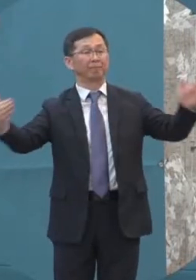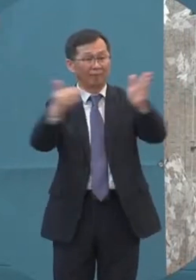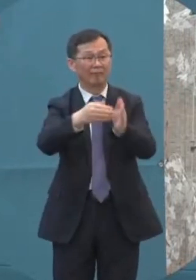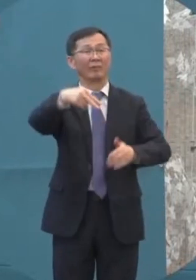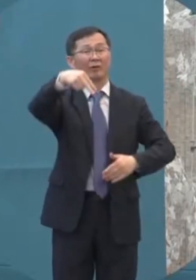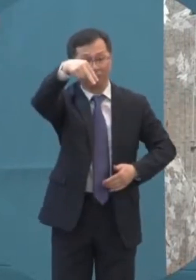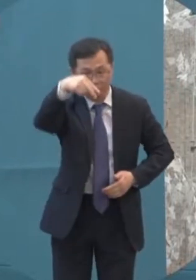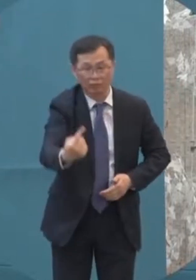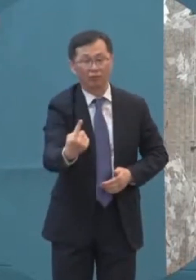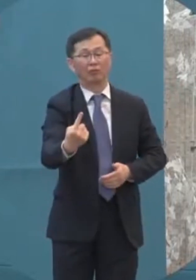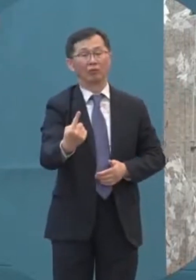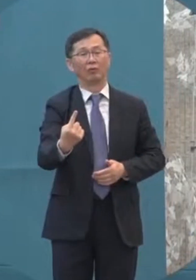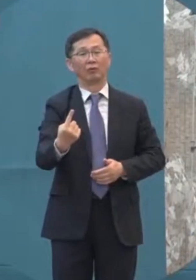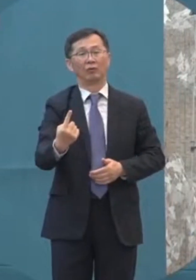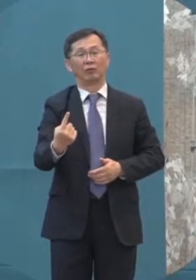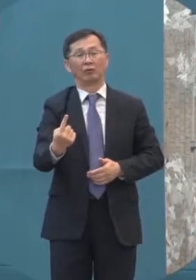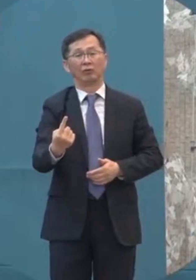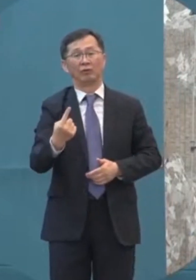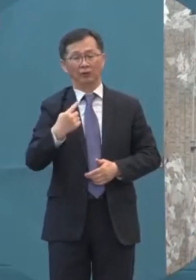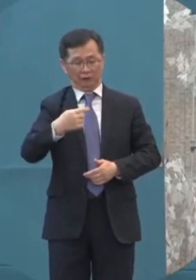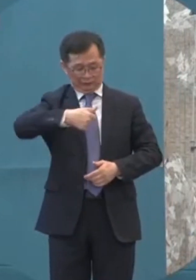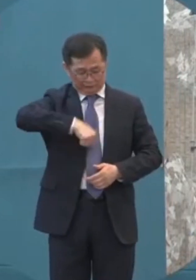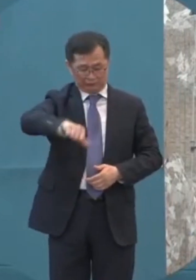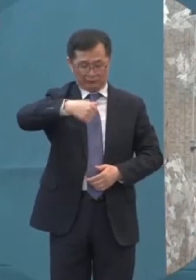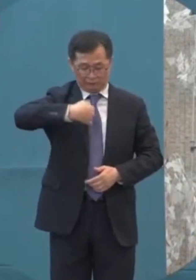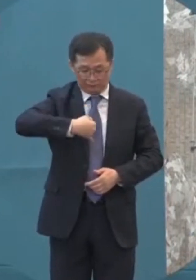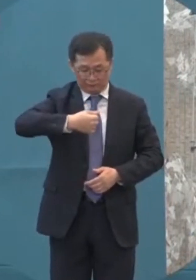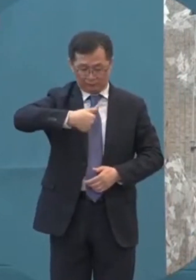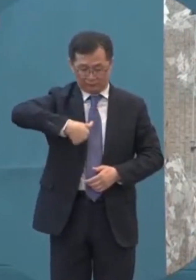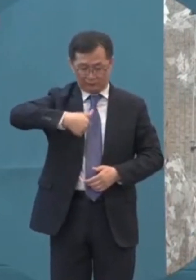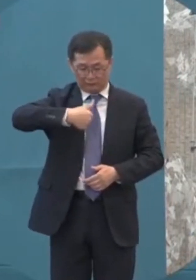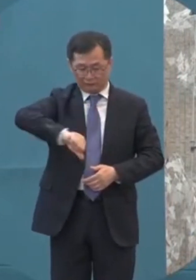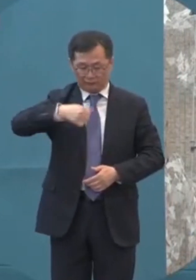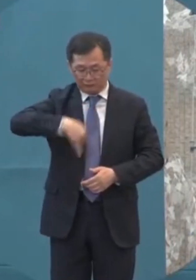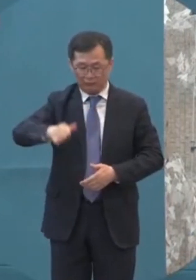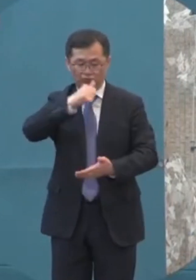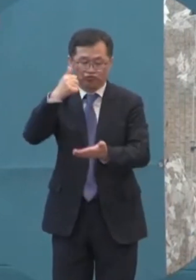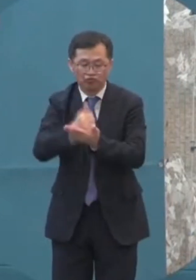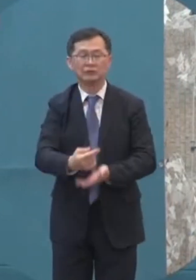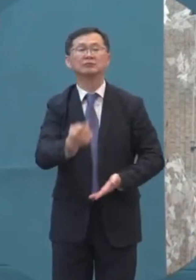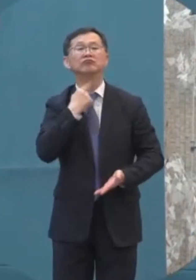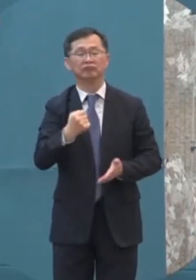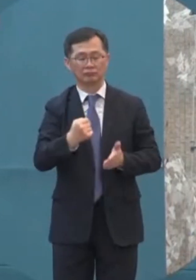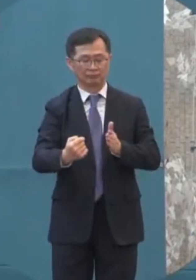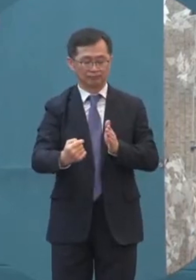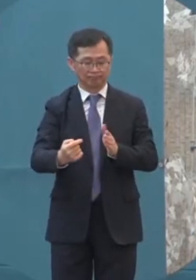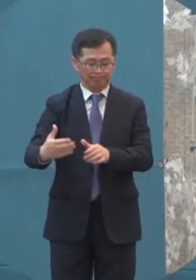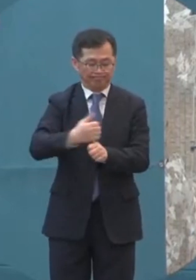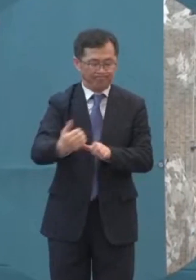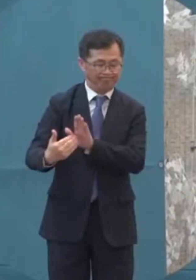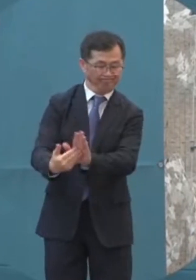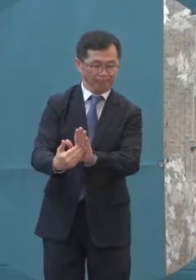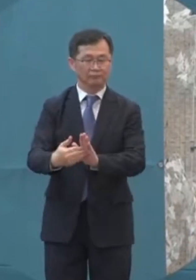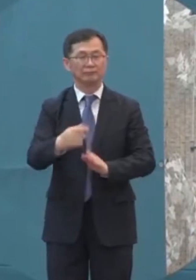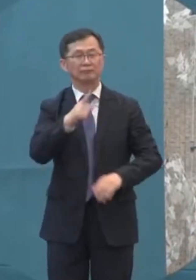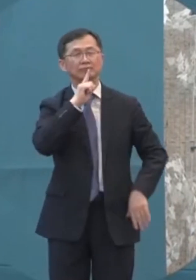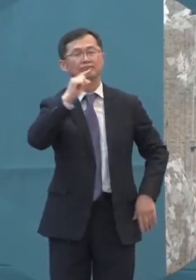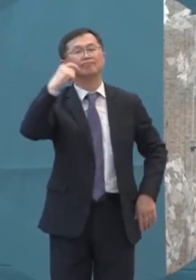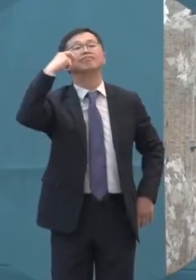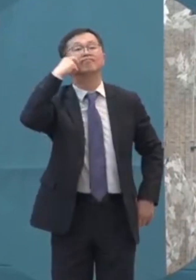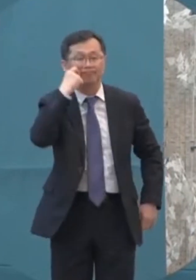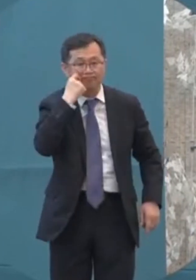그런 분들마저도 자식이 죄를 짓는 것까지는 막지를 못했어요.